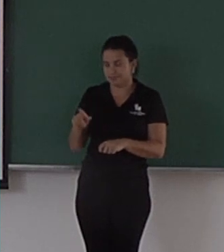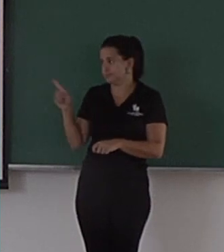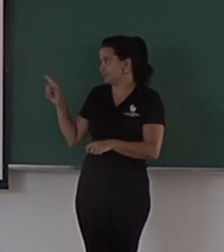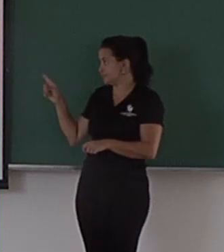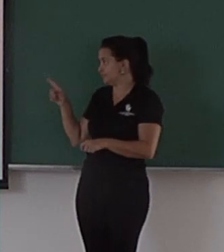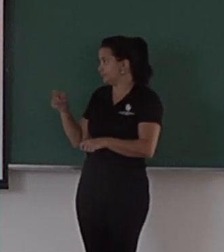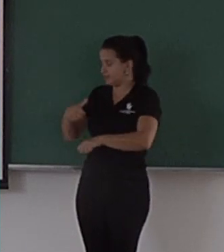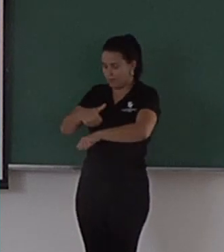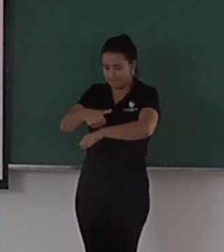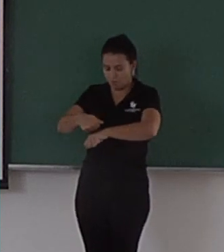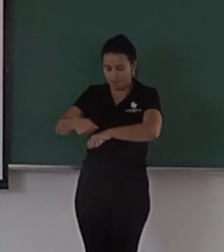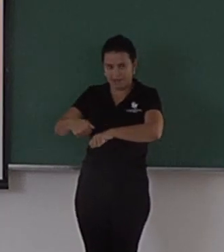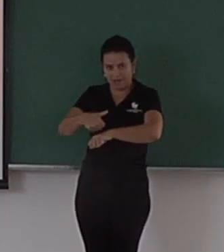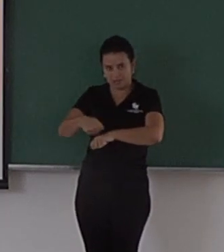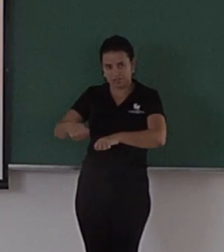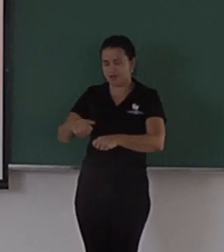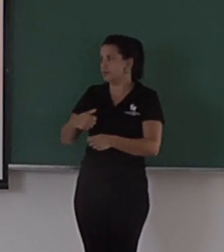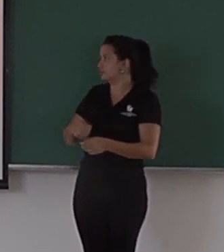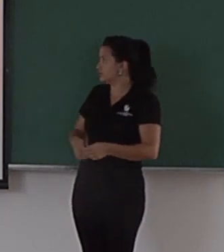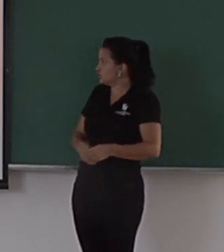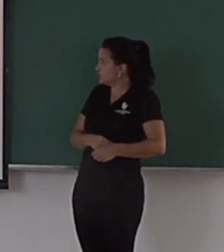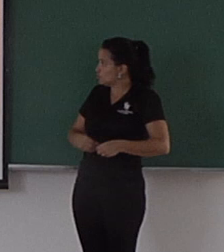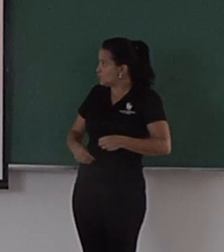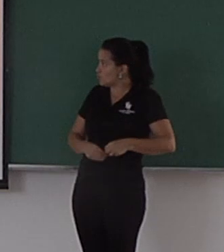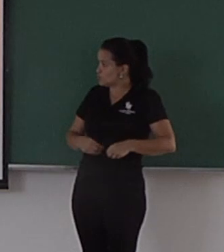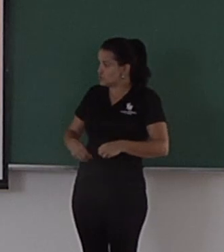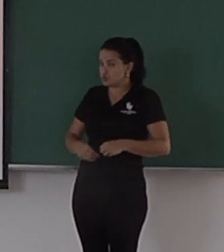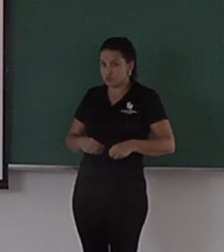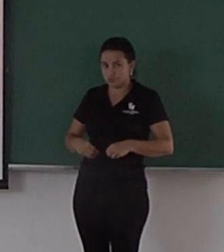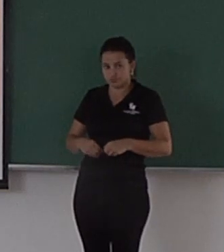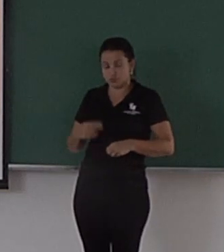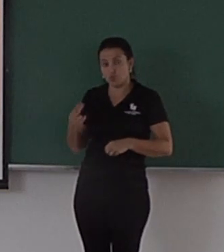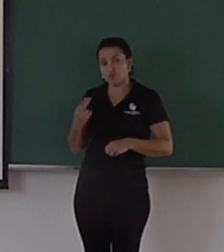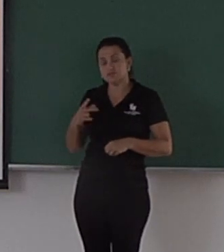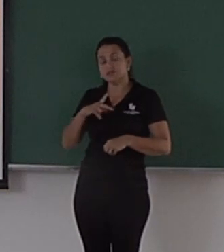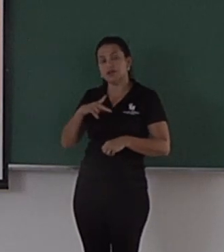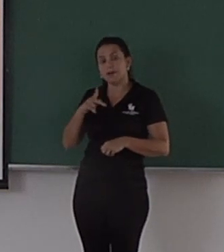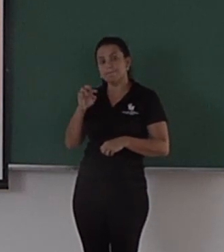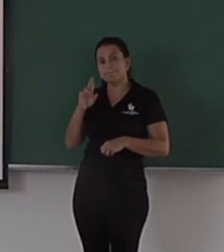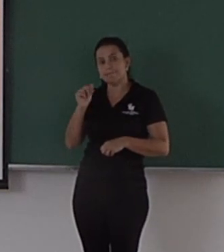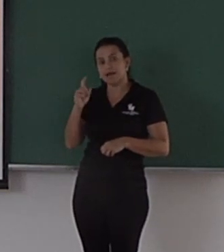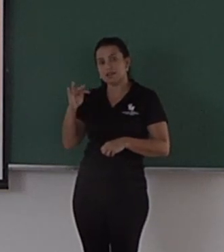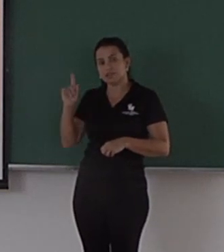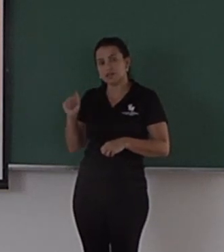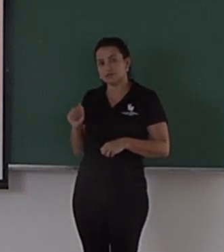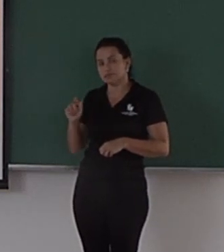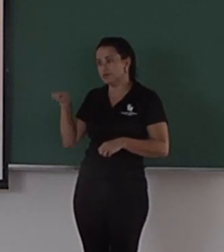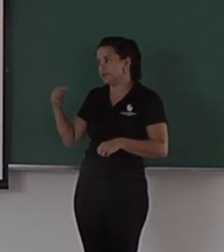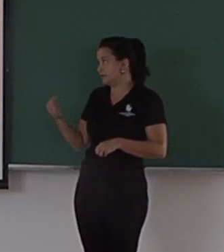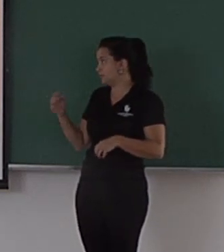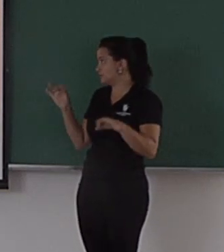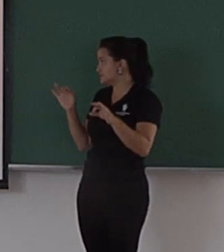usa nos curativos diários, ela é à base de prata, e depois o aspecto